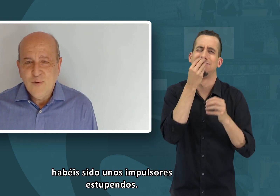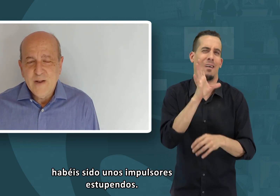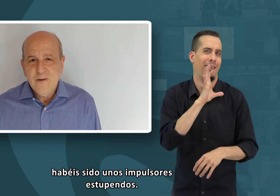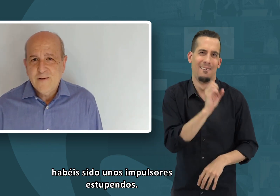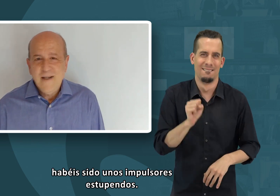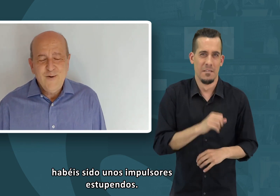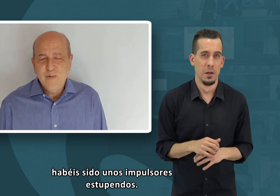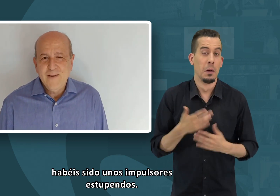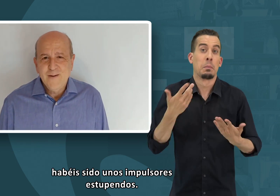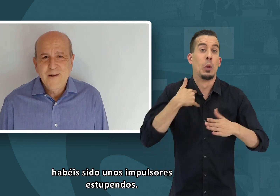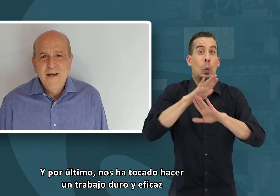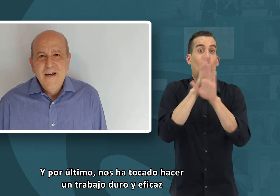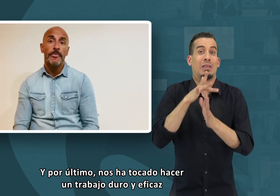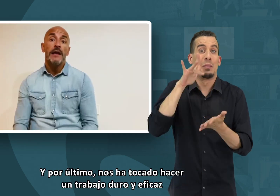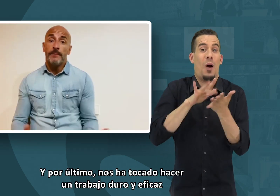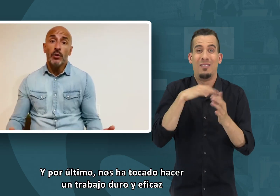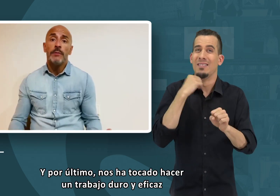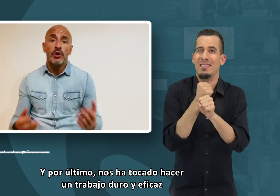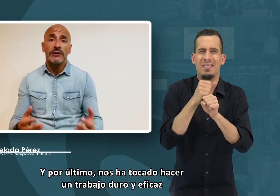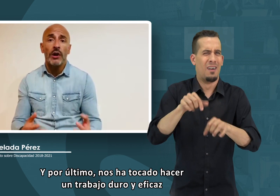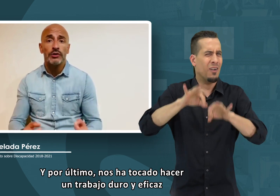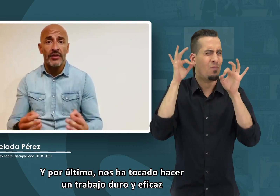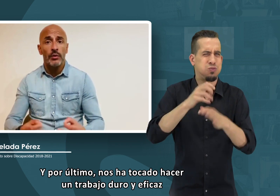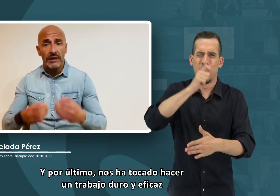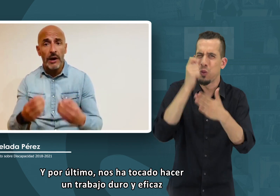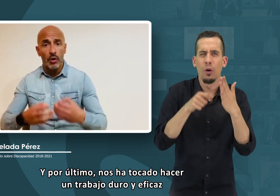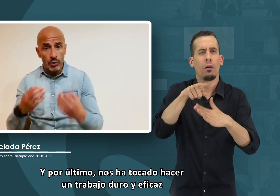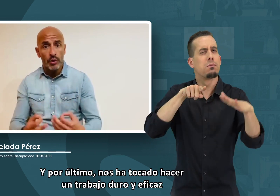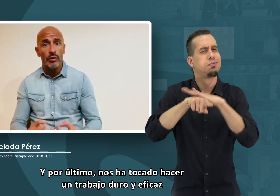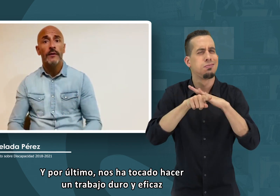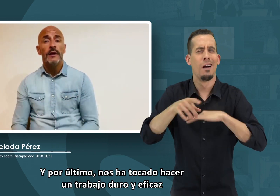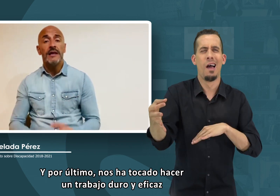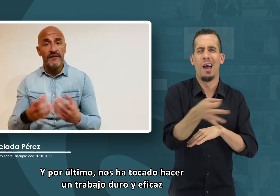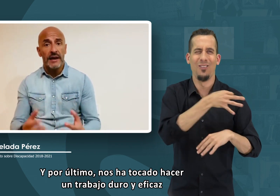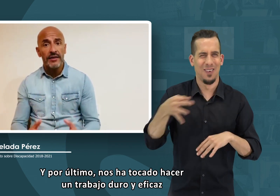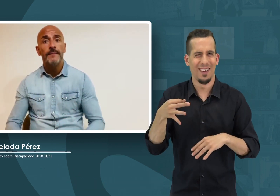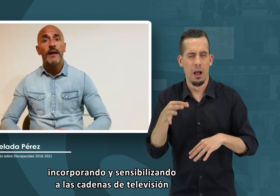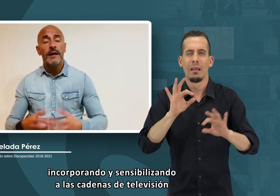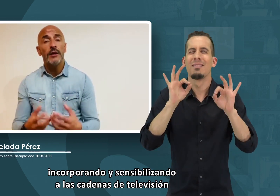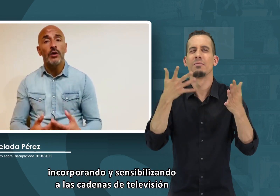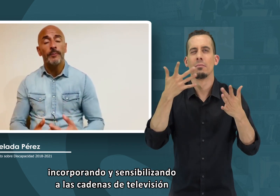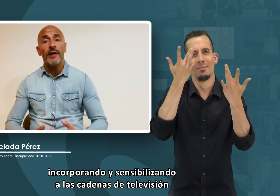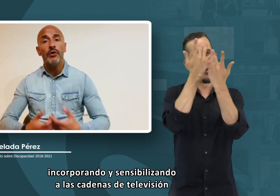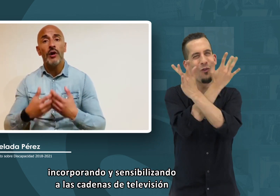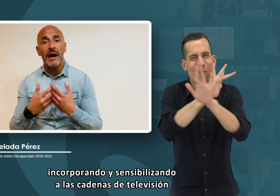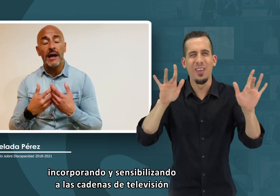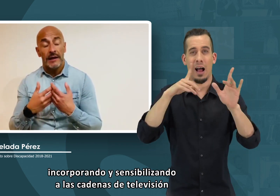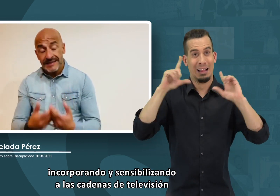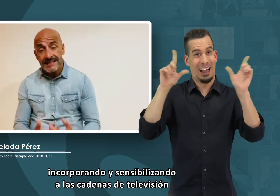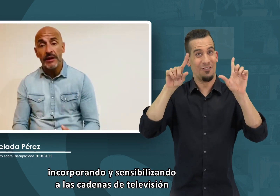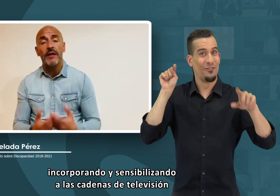impulsores estupendos. Y por último, nos ha tocado hacer un trabajo duro y eficaz,